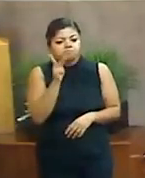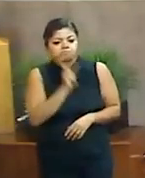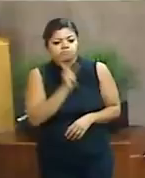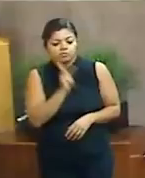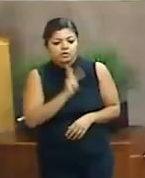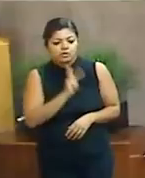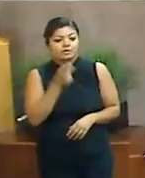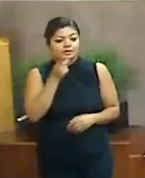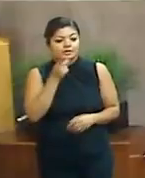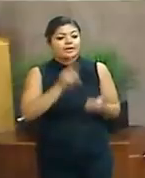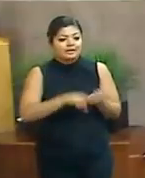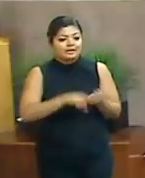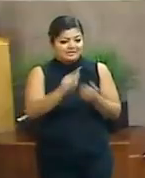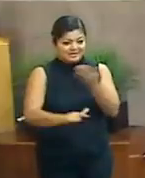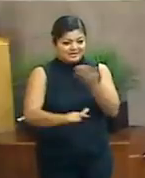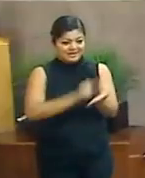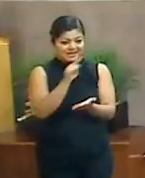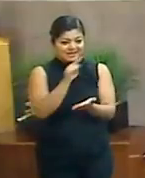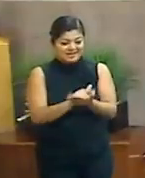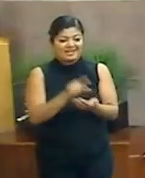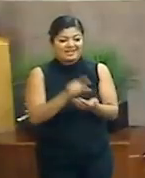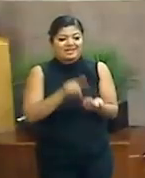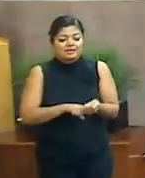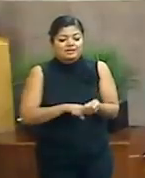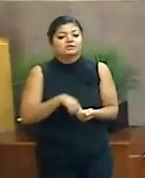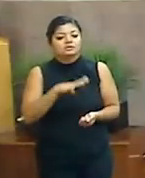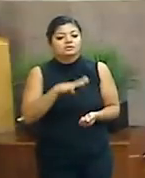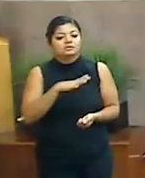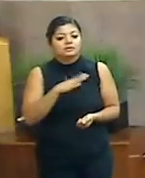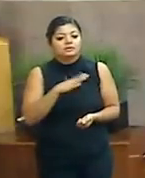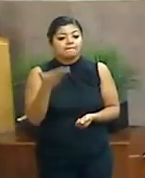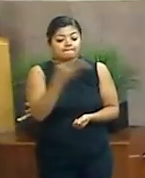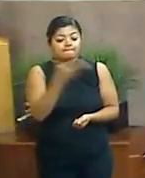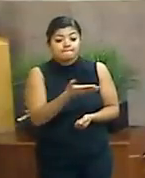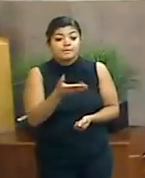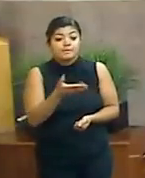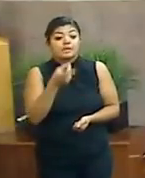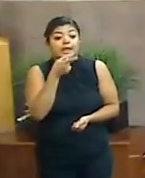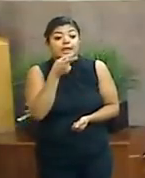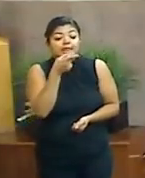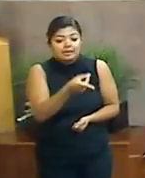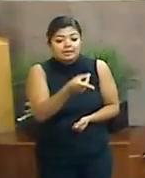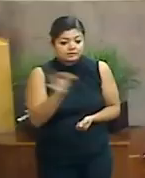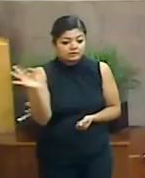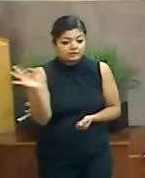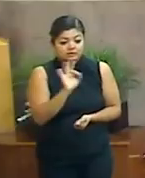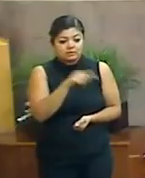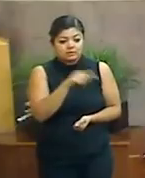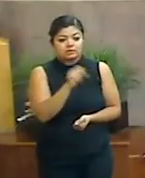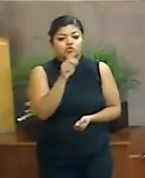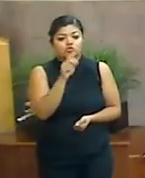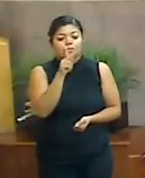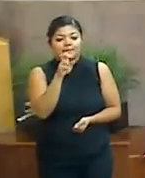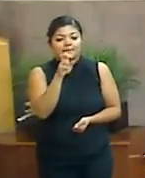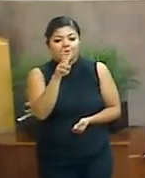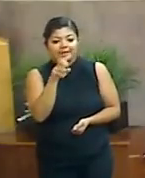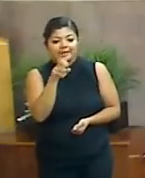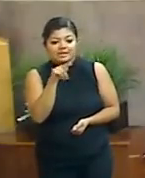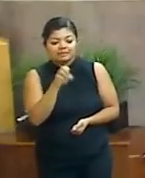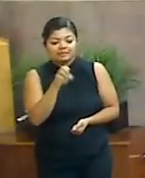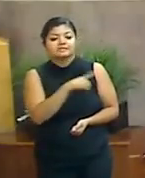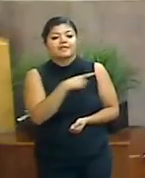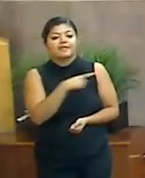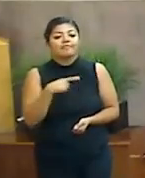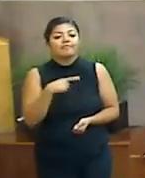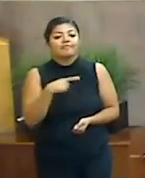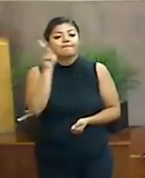consulta la legislación aplica al caso que no se percibe que salvo en el caso de que sean supervenientes las pruebas deben de ofrecer de